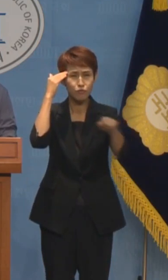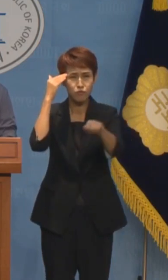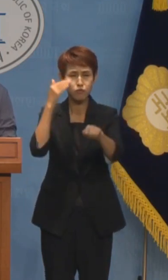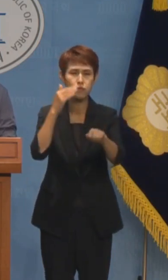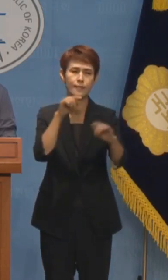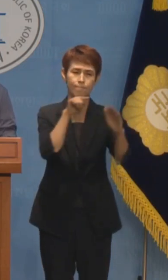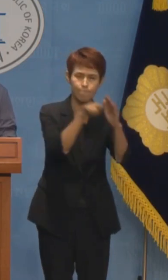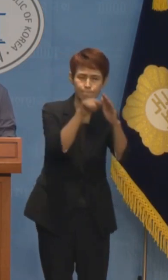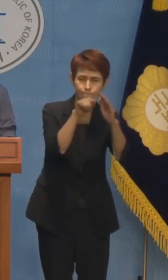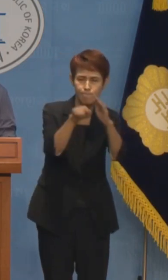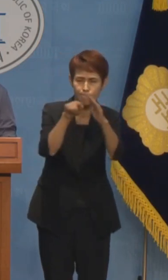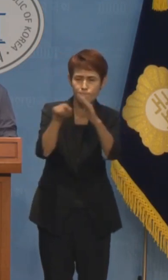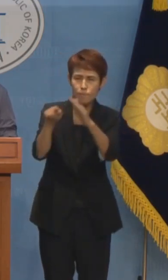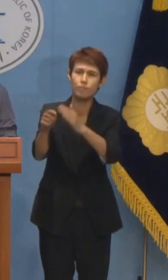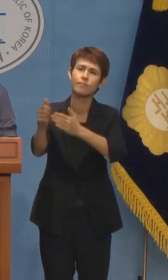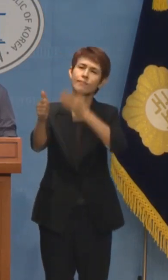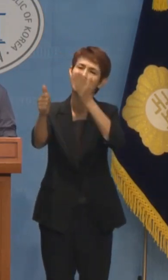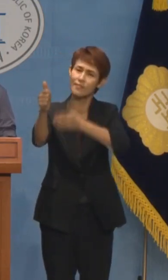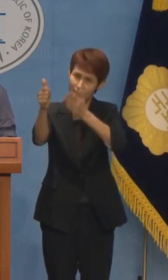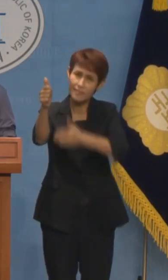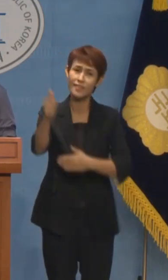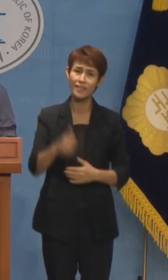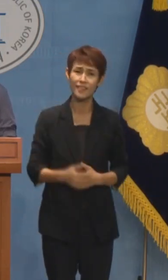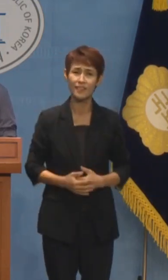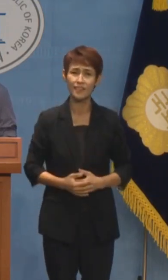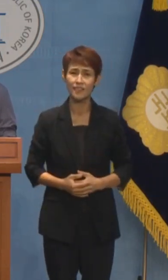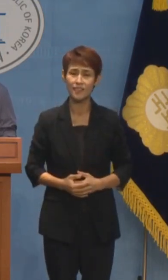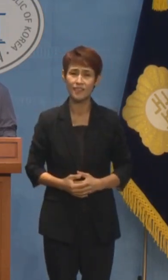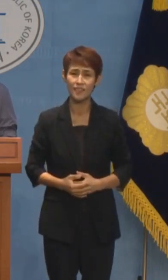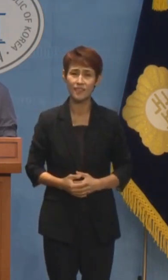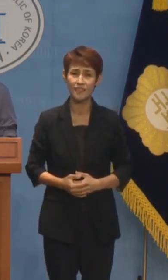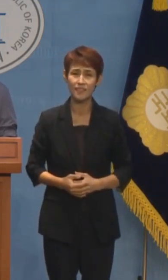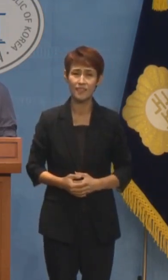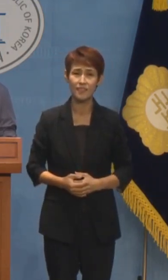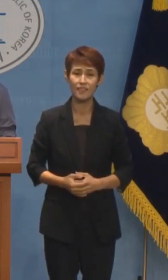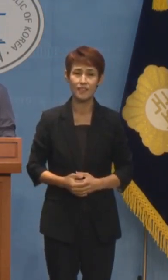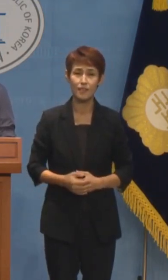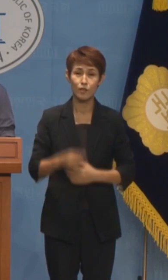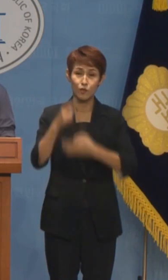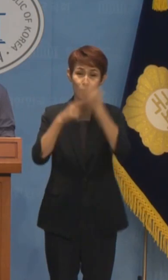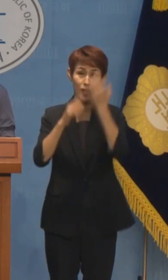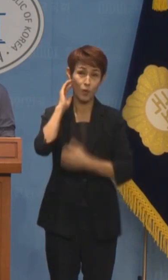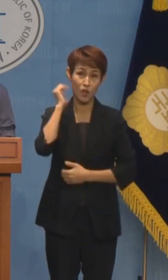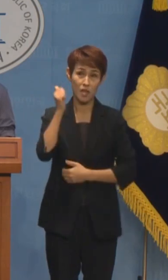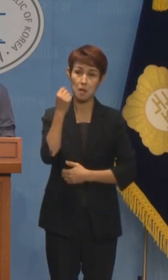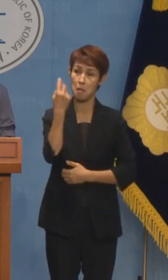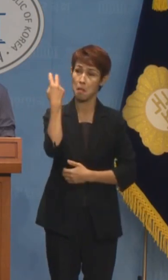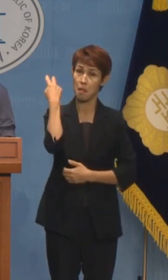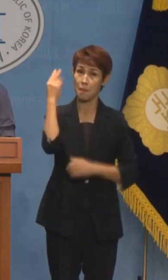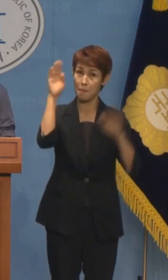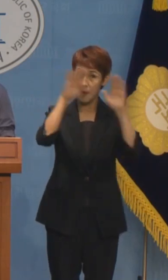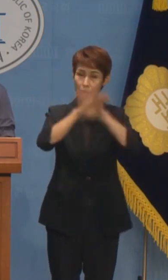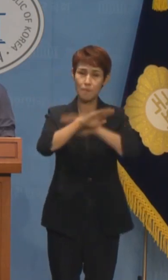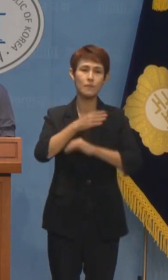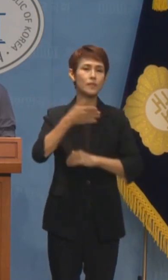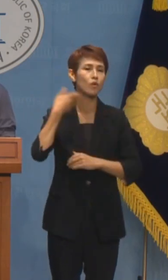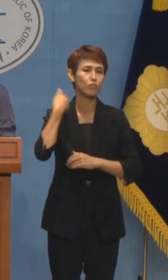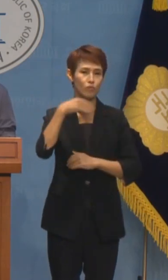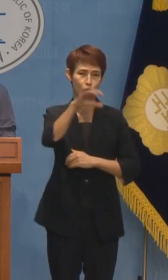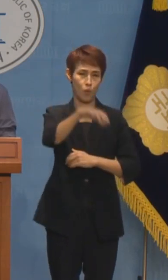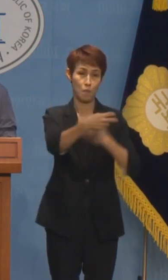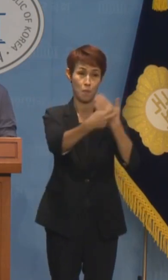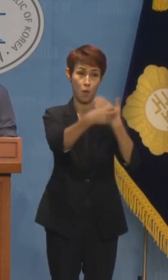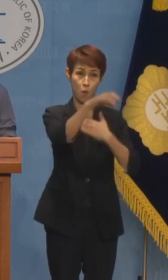현장들을 계속 찾아 다니십시오 윤석일 대통령이 엊그제 밤에 경기도 의정부